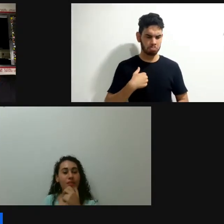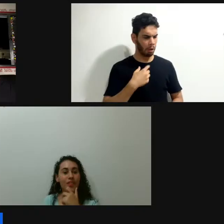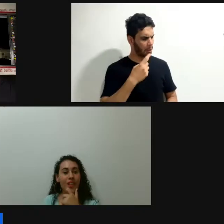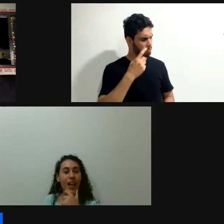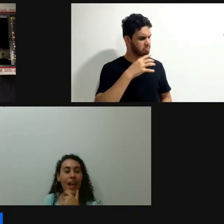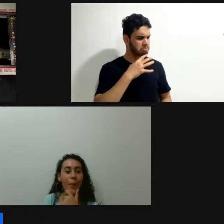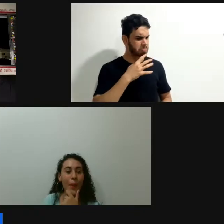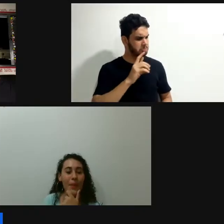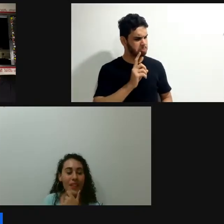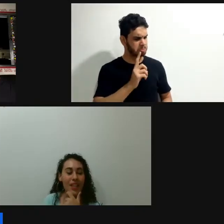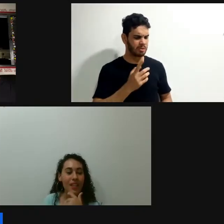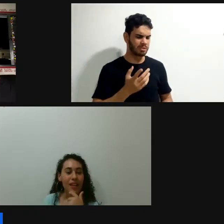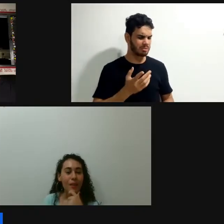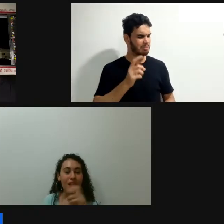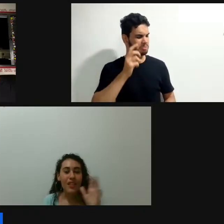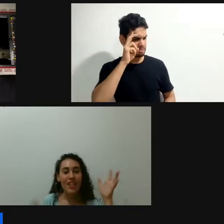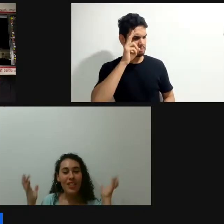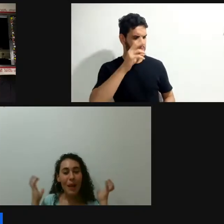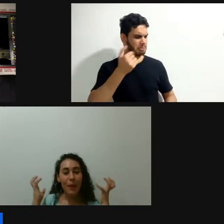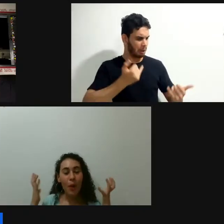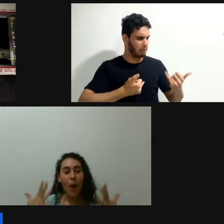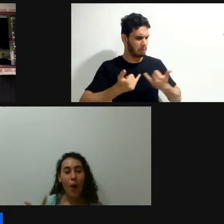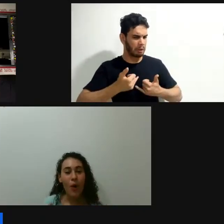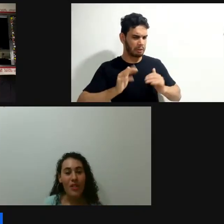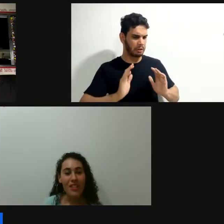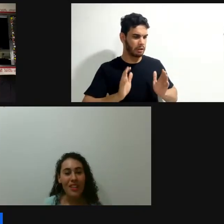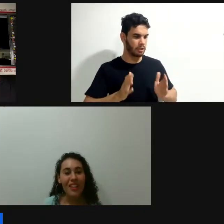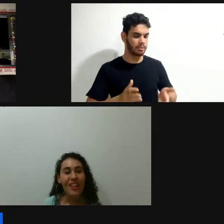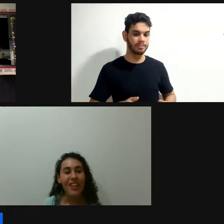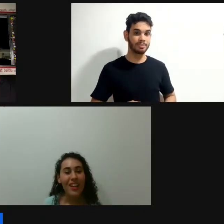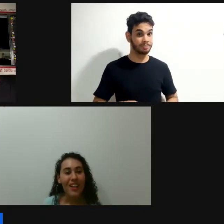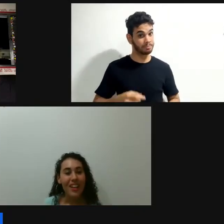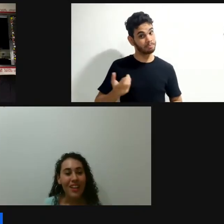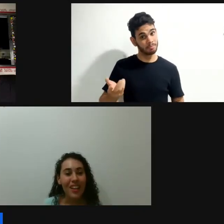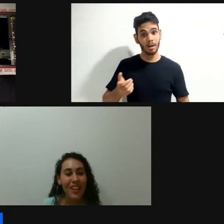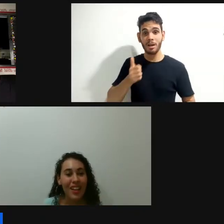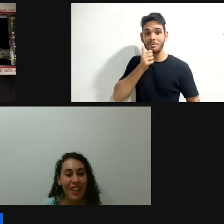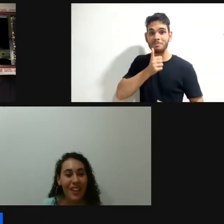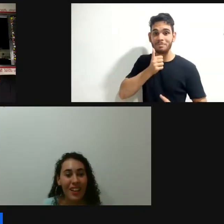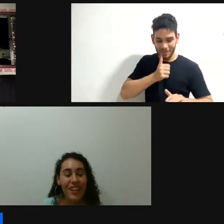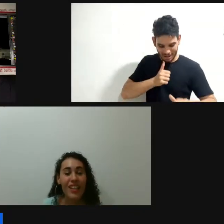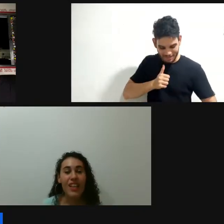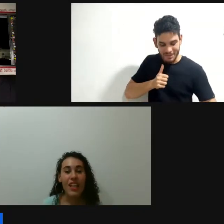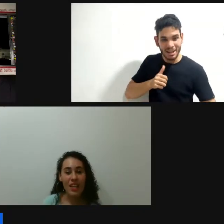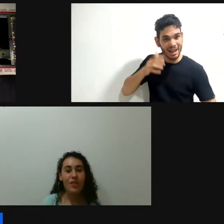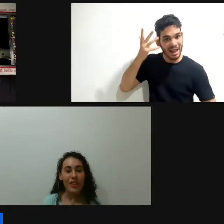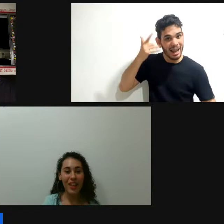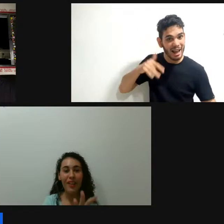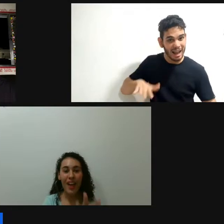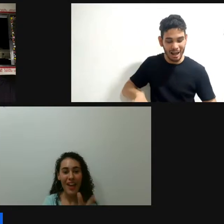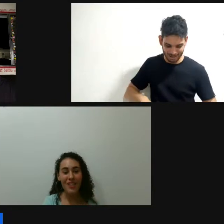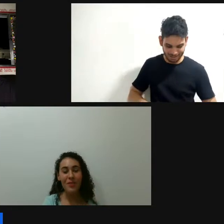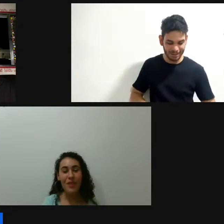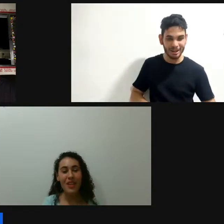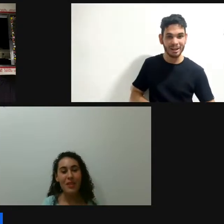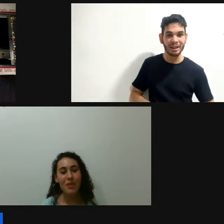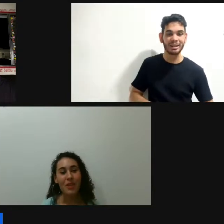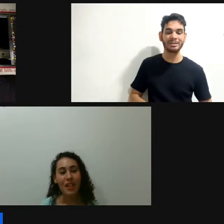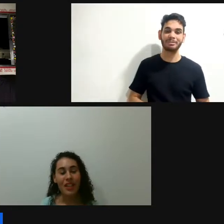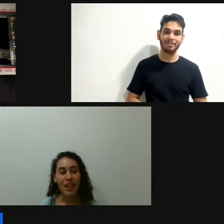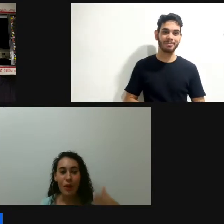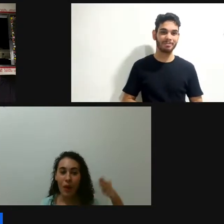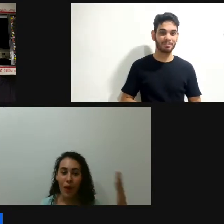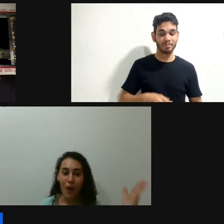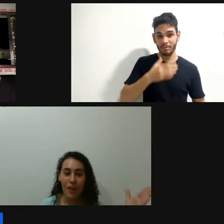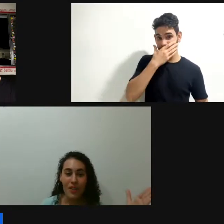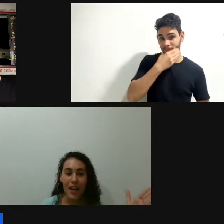falar. É uma Spy... menininha de cabelo Menininha, né, rosa. para com os espião. E isso, é isso mesmo. Que